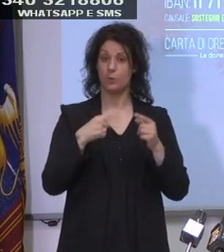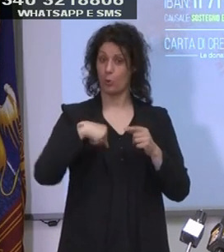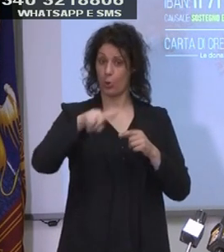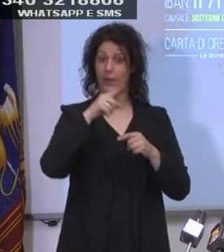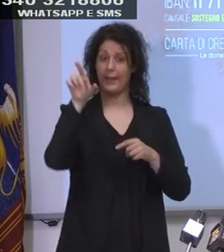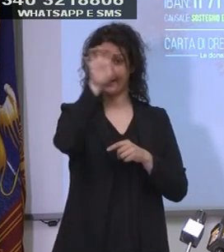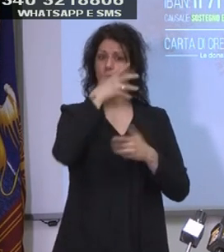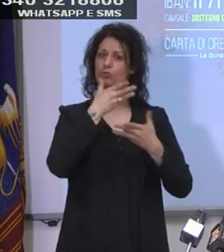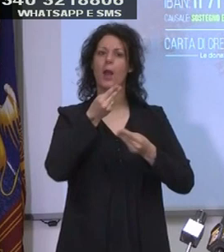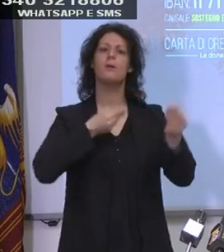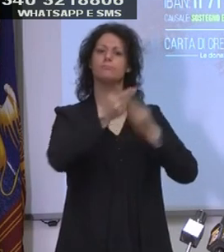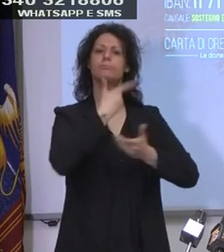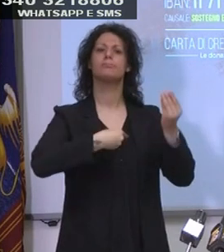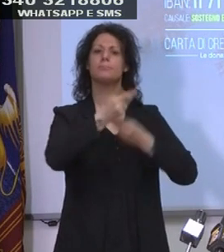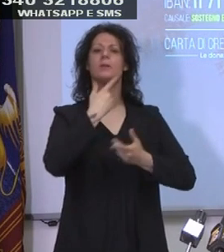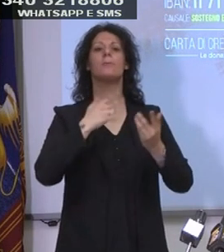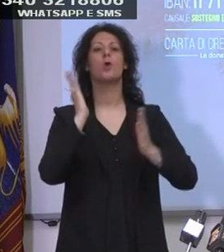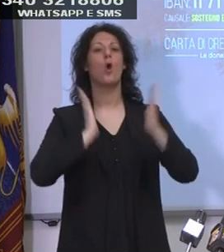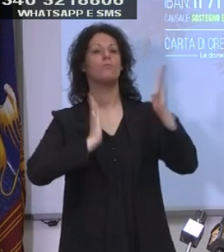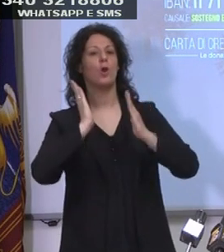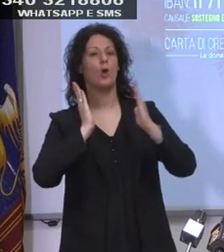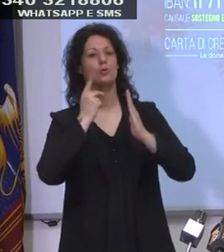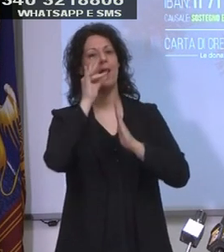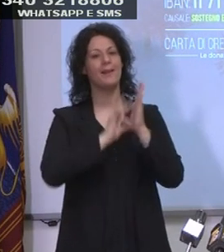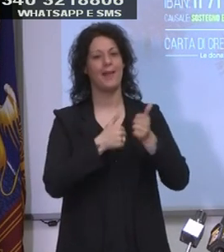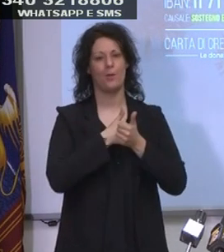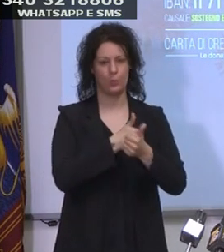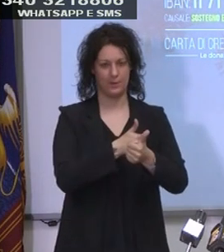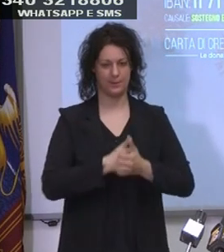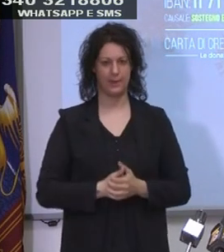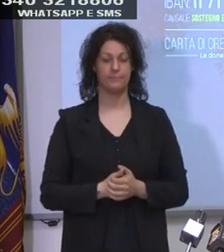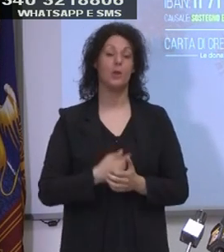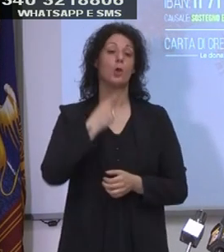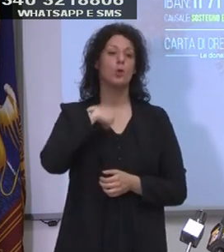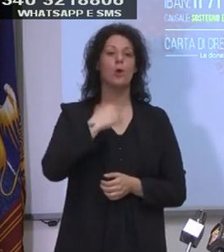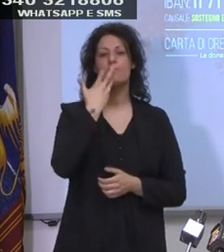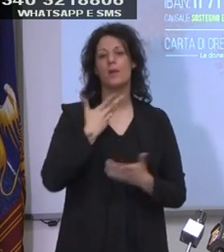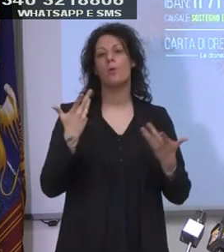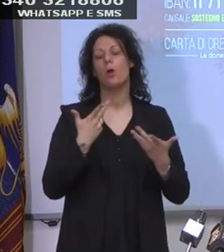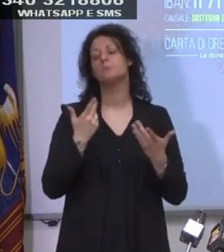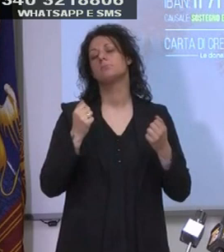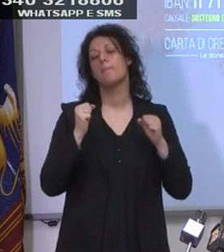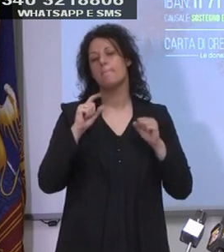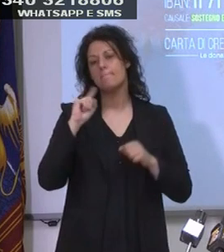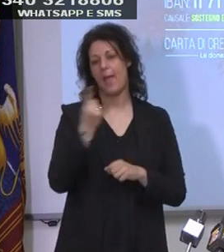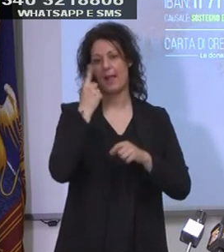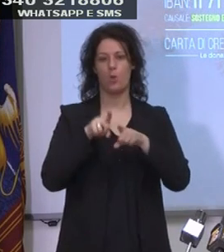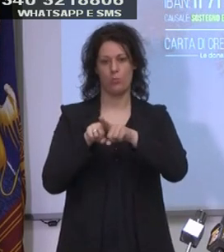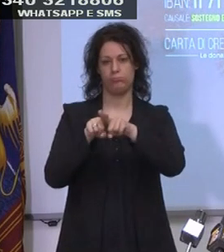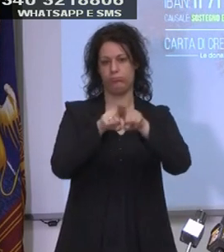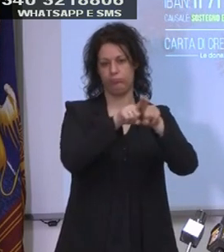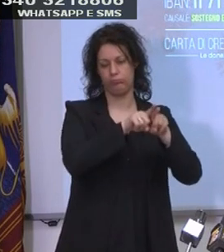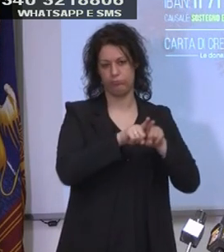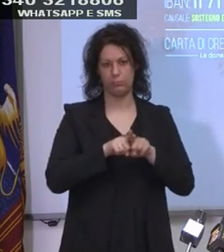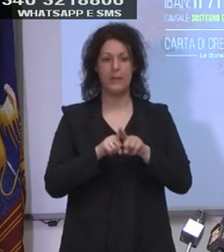linee guida e di possibili ordinanze. Per quanto possibile si cerca sempre un'omogeneità, questo è poco ma sicuro. Dopodiché